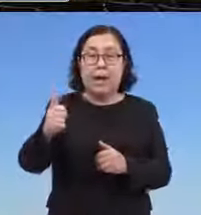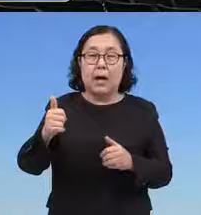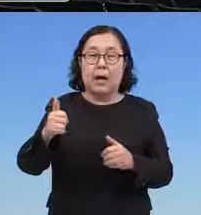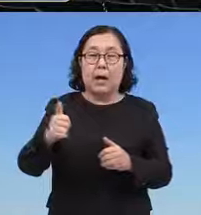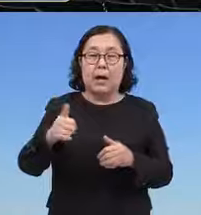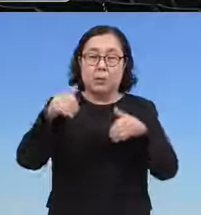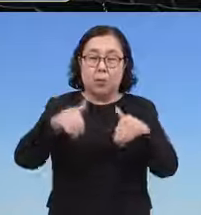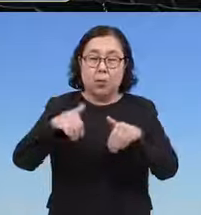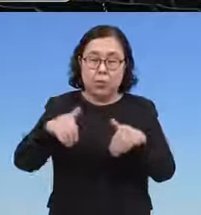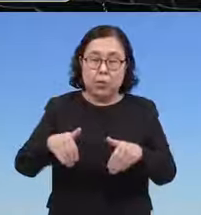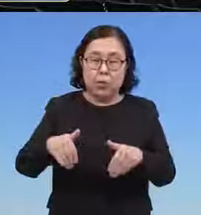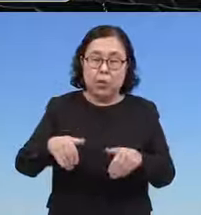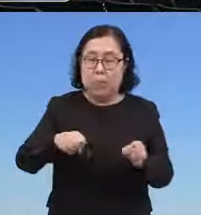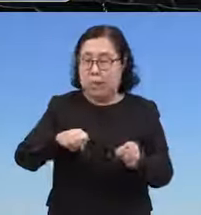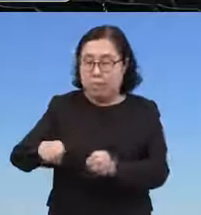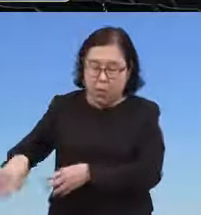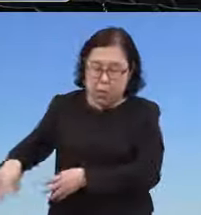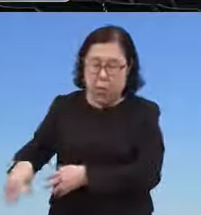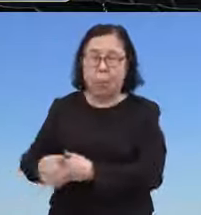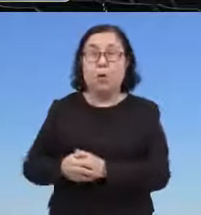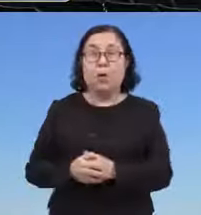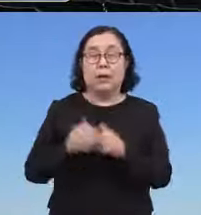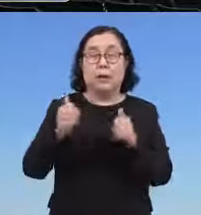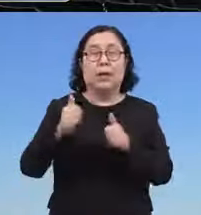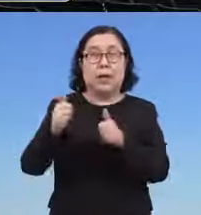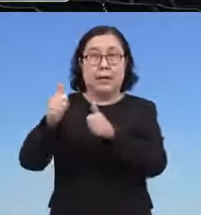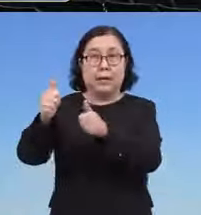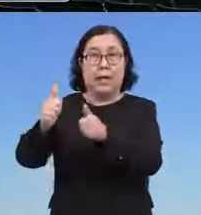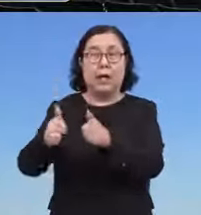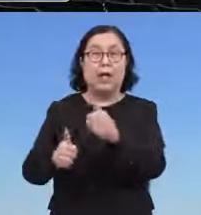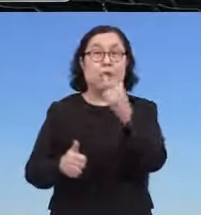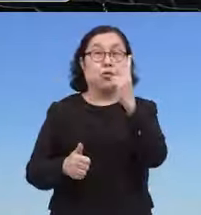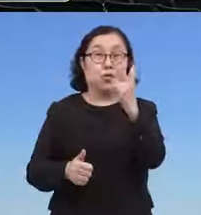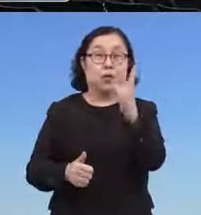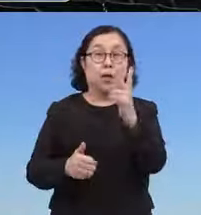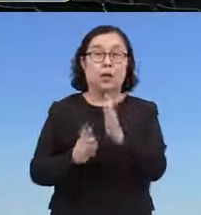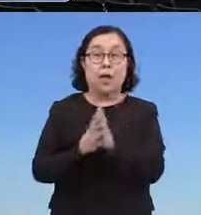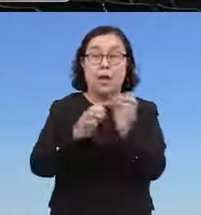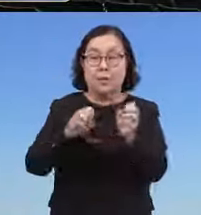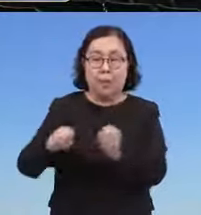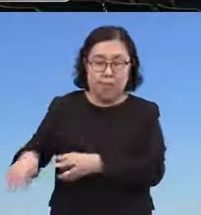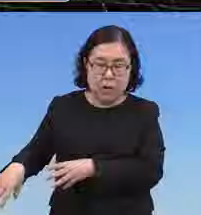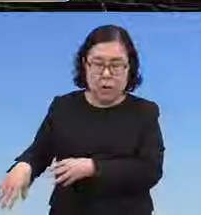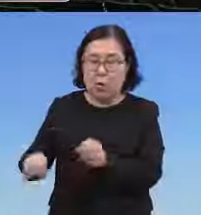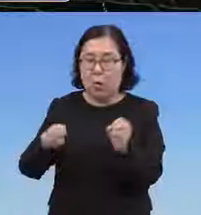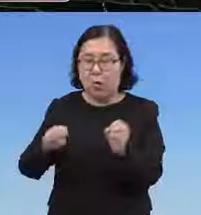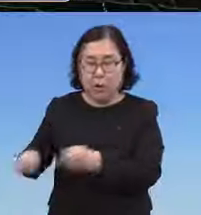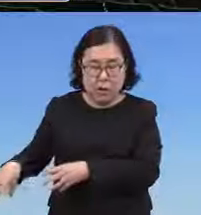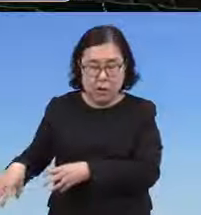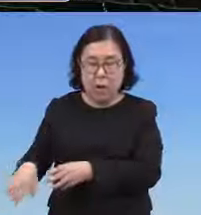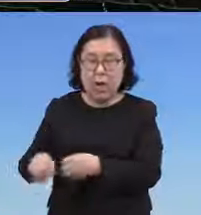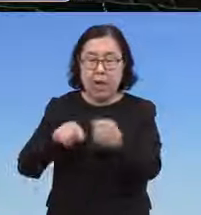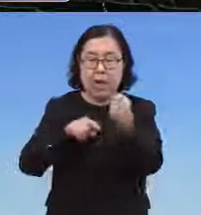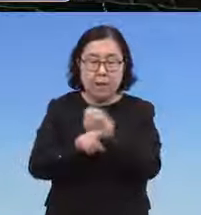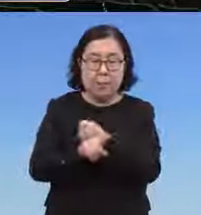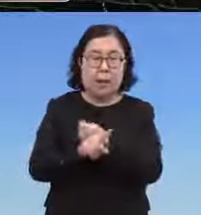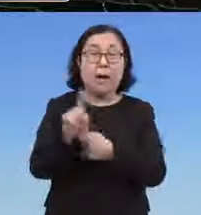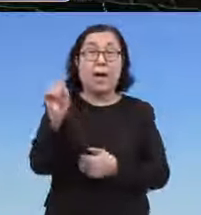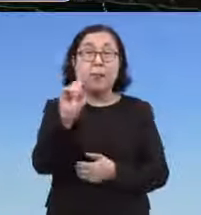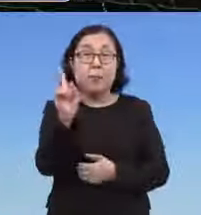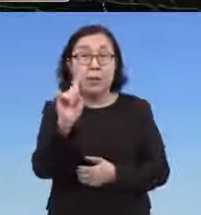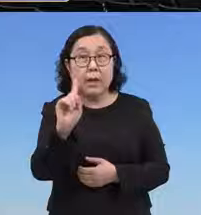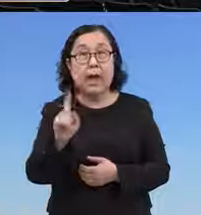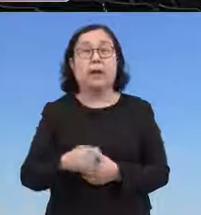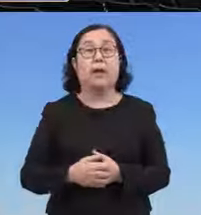세베대를 품꾼들과 함께 배에 버려두고 예수를 따라가니라. 이 두 번에 걸쳐 나오는 버려두고의